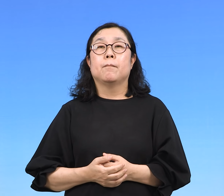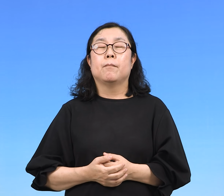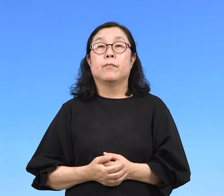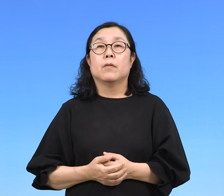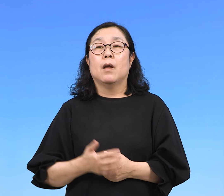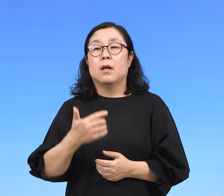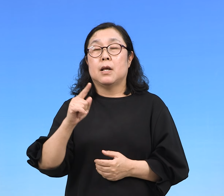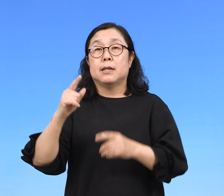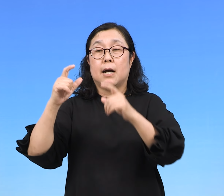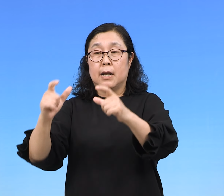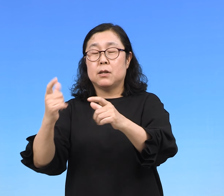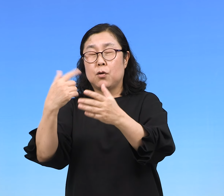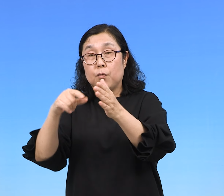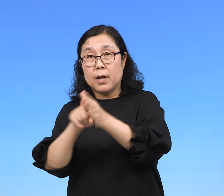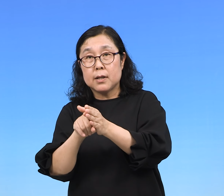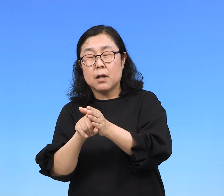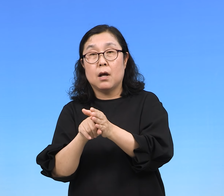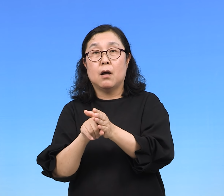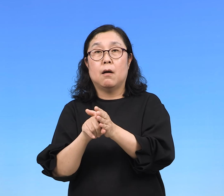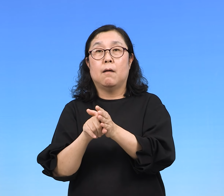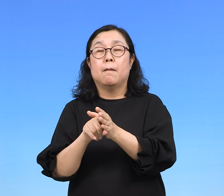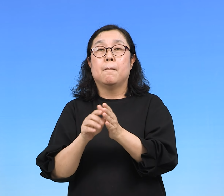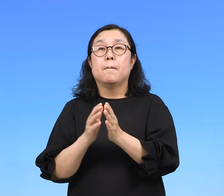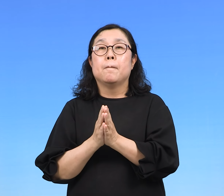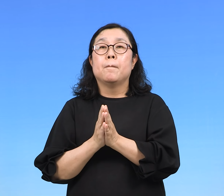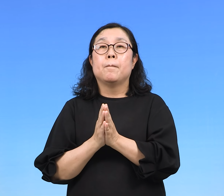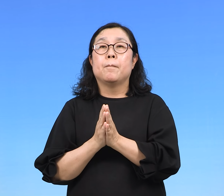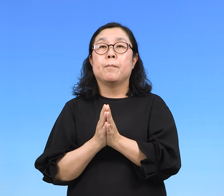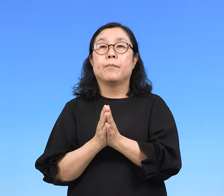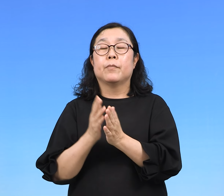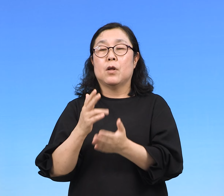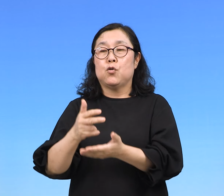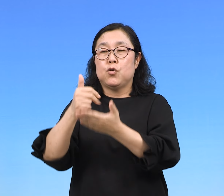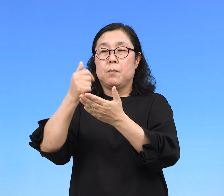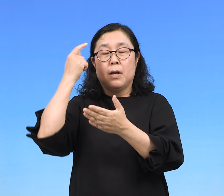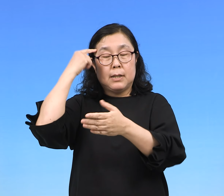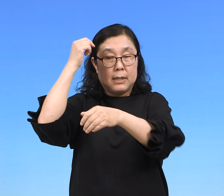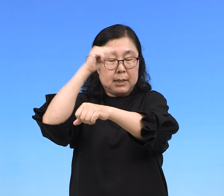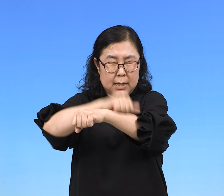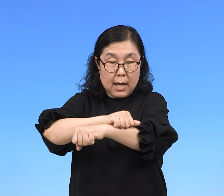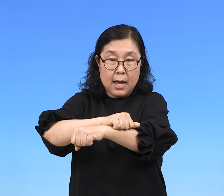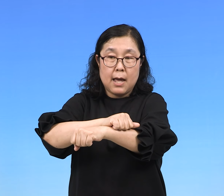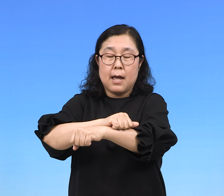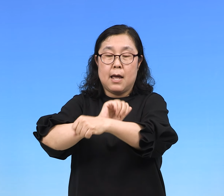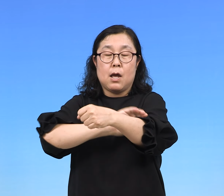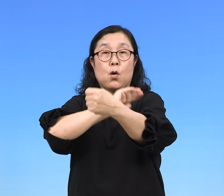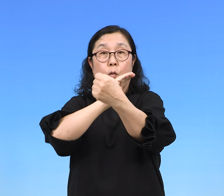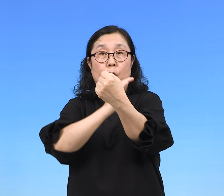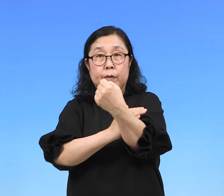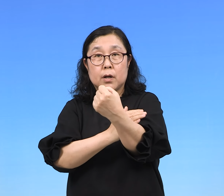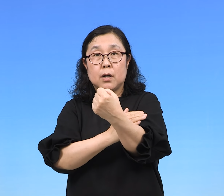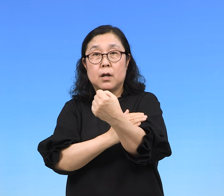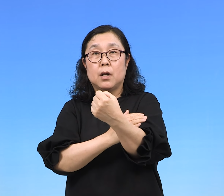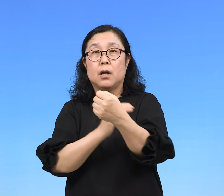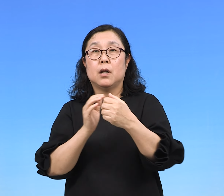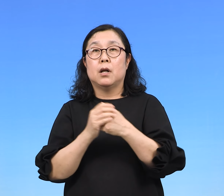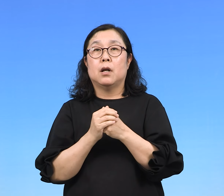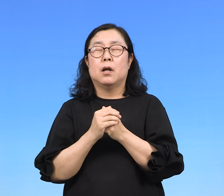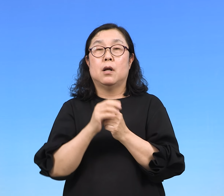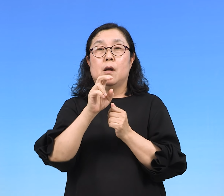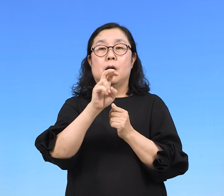주님은 낙후된 그 나사렛 지역을 위하여, 제가 그 영어 성경으로 보니까 주님의 지혜와 주님의 그 권능을